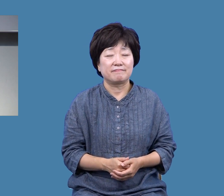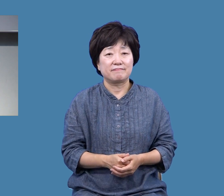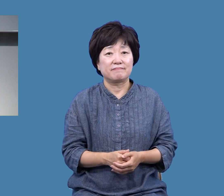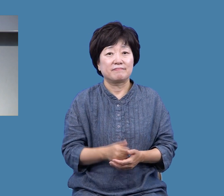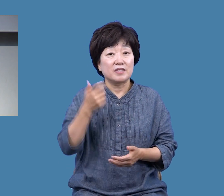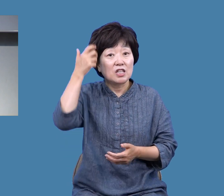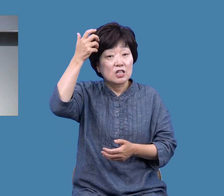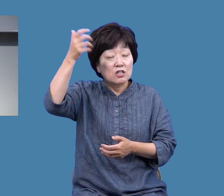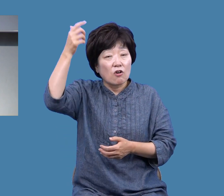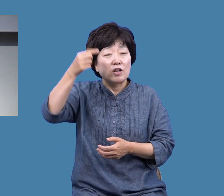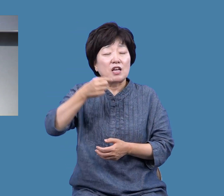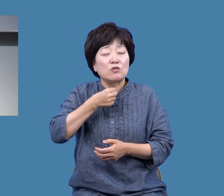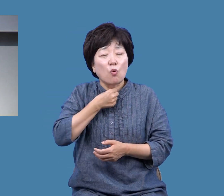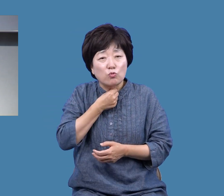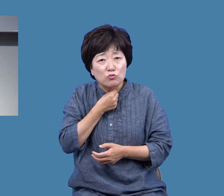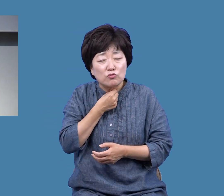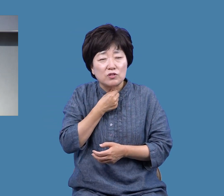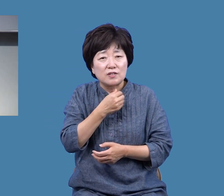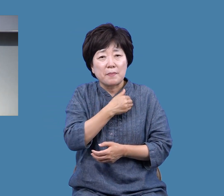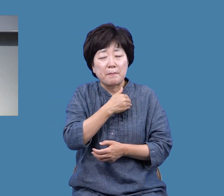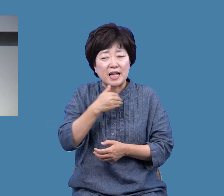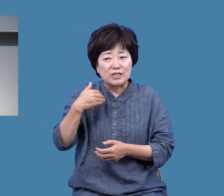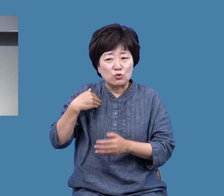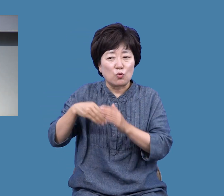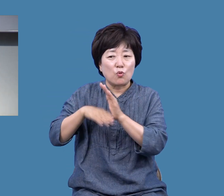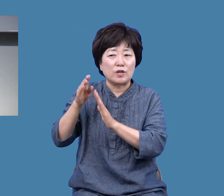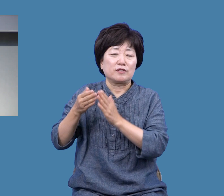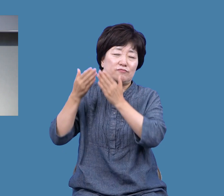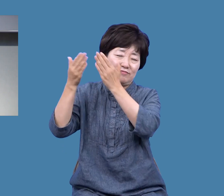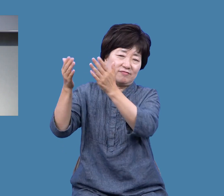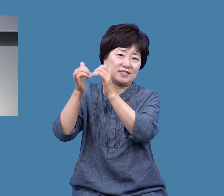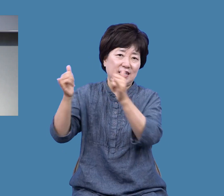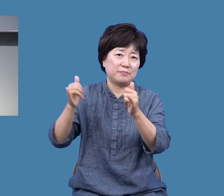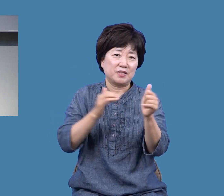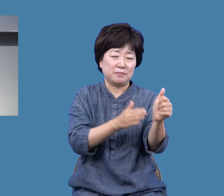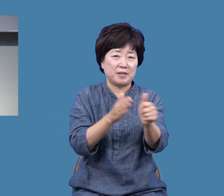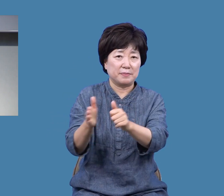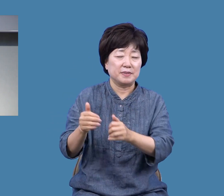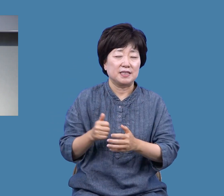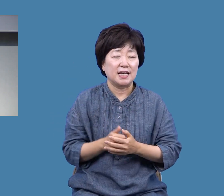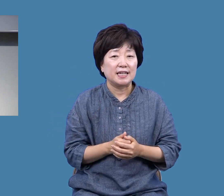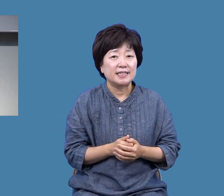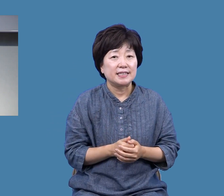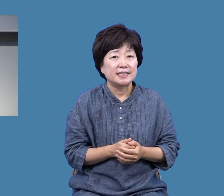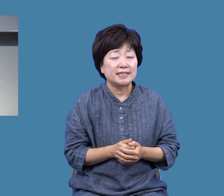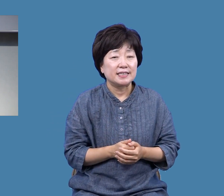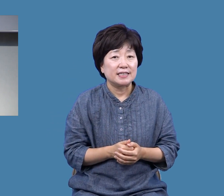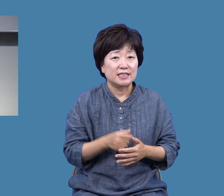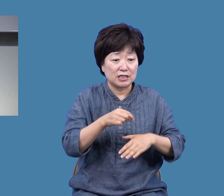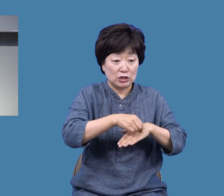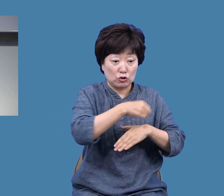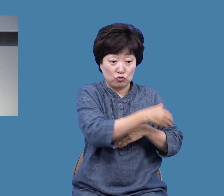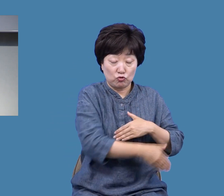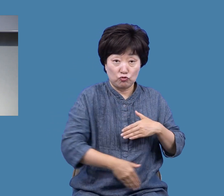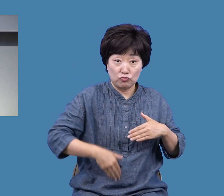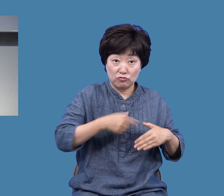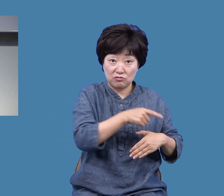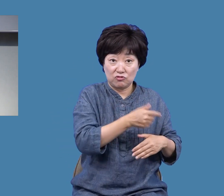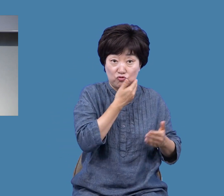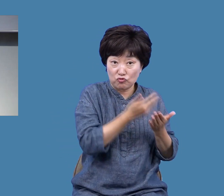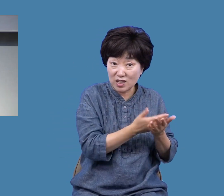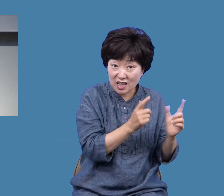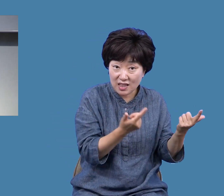그래서 영의 욕구를 계속 만족시키는 여러분 되시기를 바랍니다. 자, 그렇다면 육은 중요하지 않느냐?